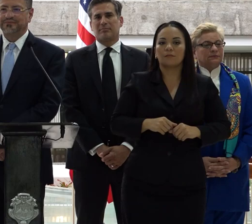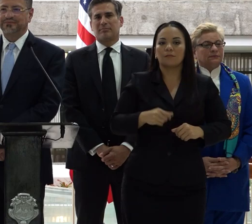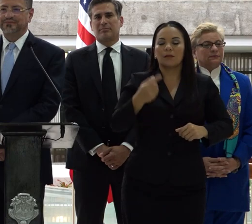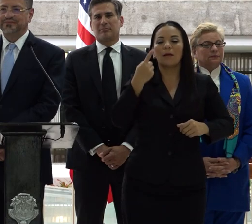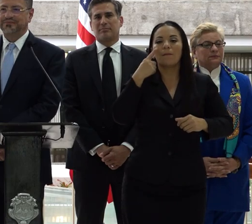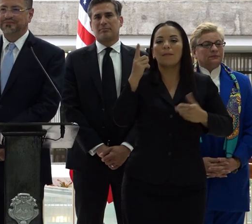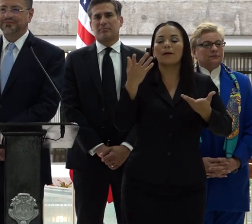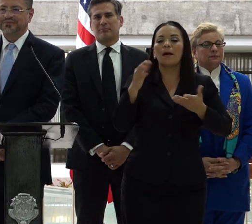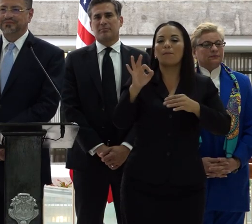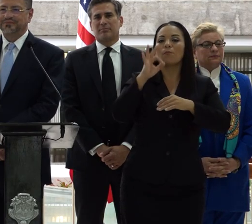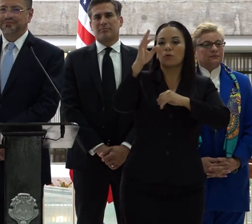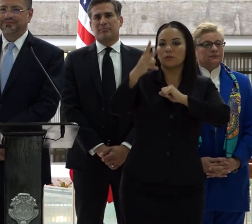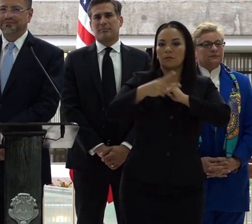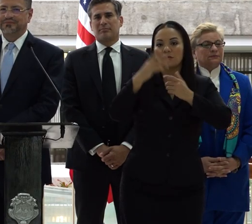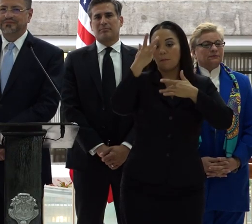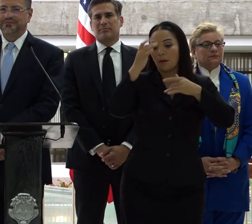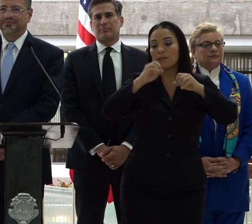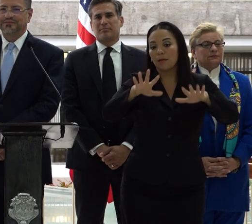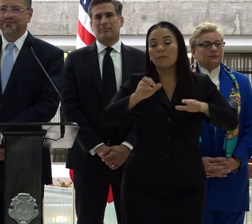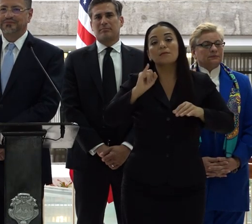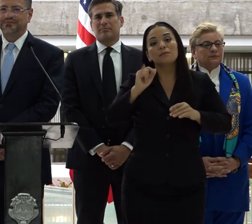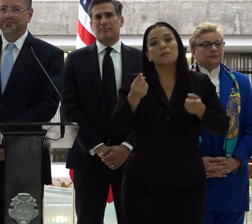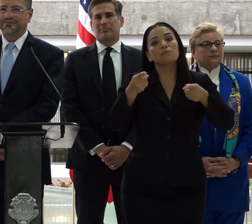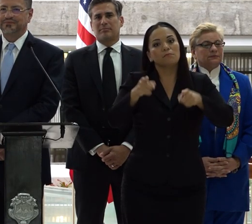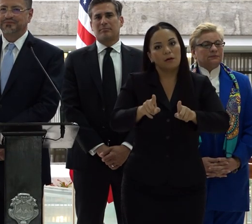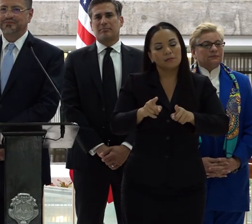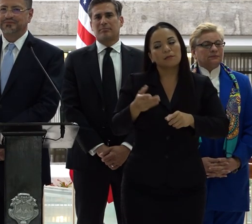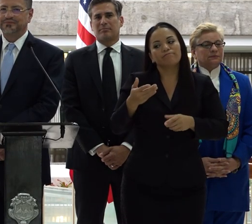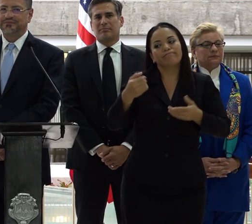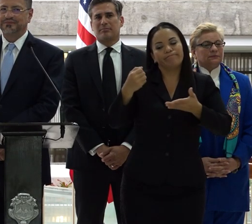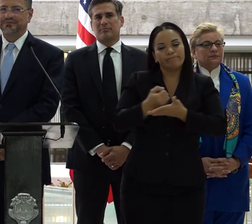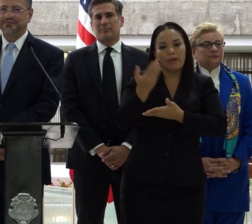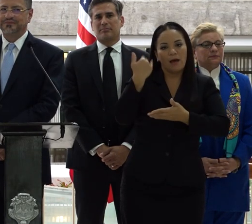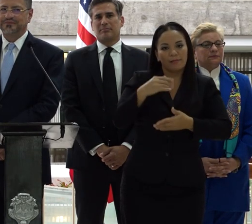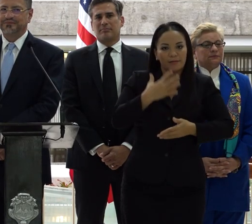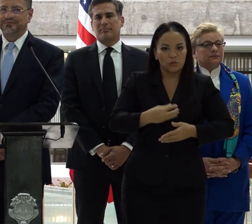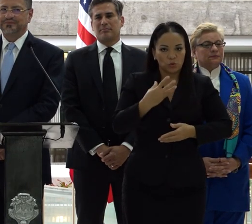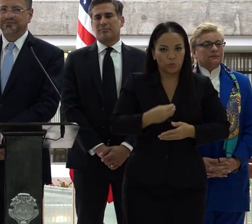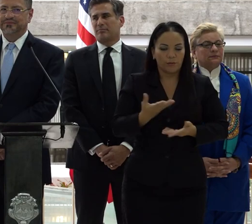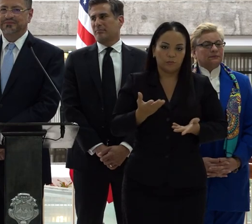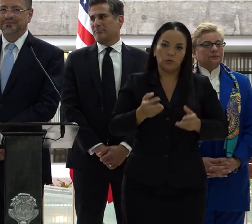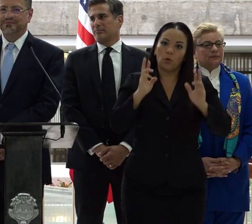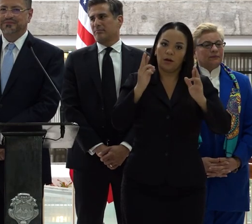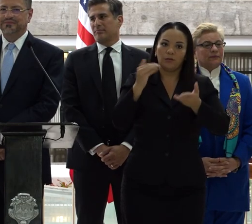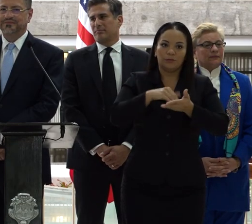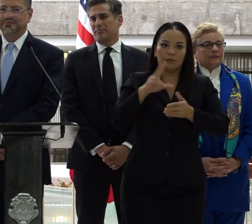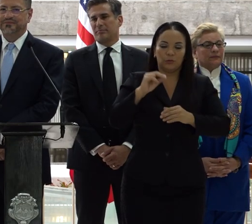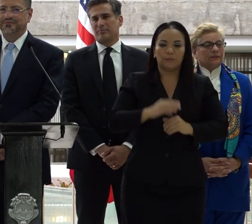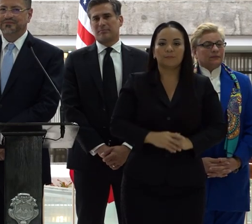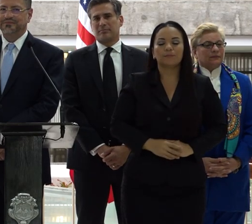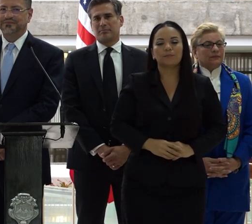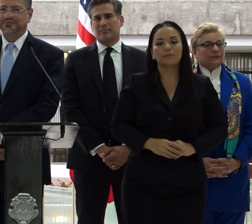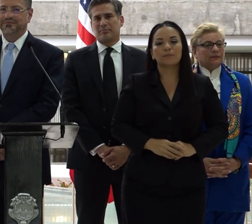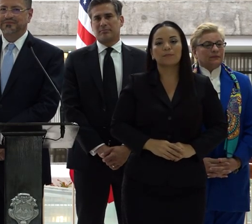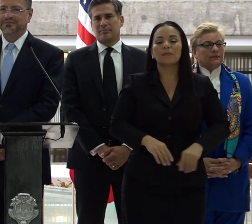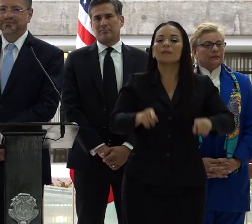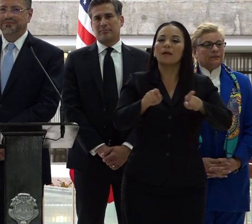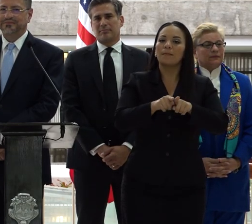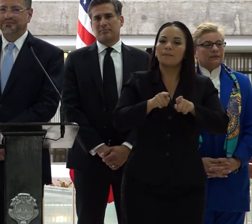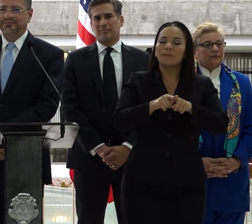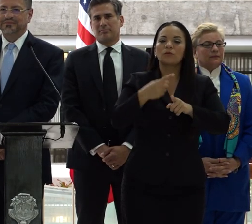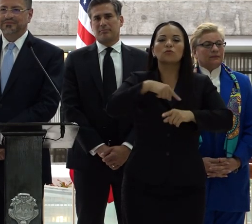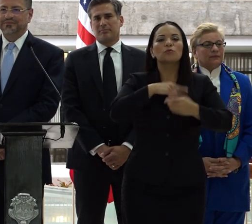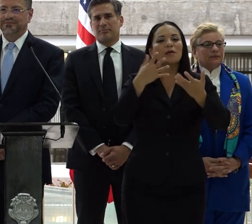en contra de una próxima pandemia, si es que tenemos la desgracia de sufrir otra. También queremos trabajar en algo